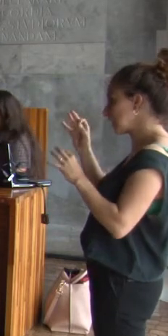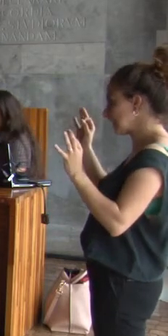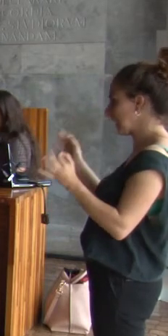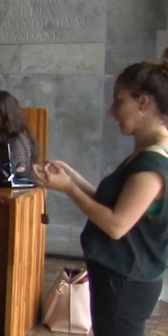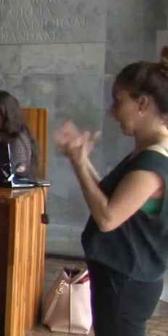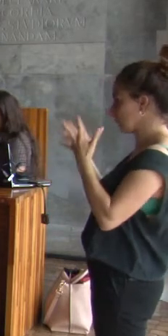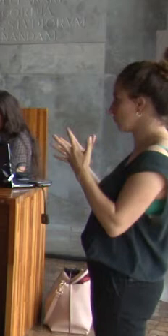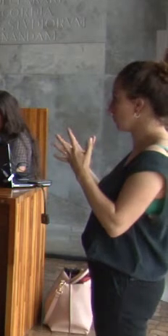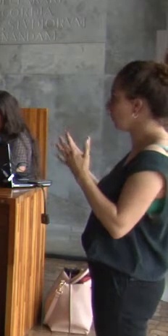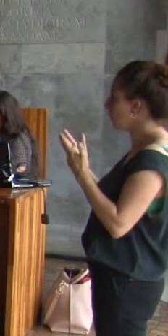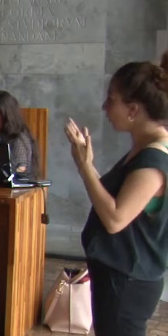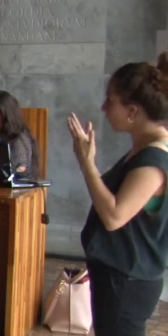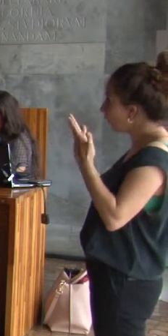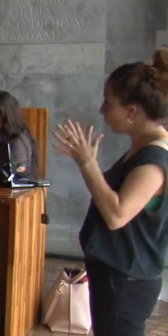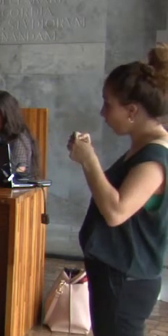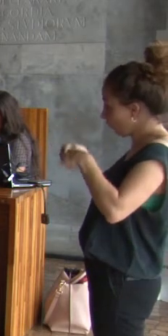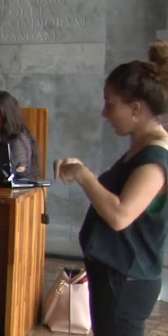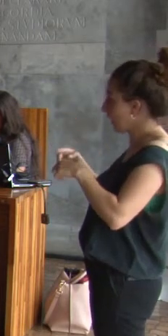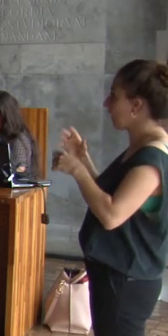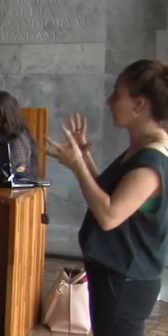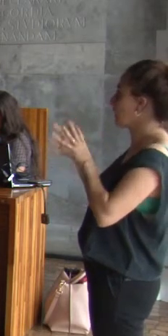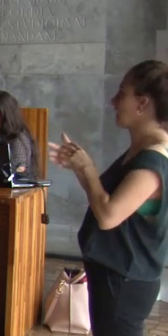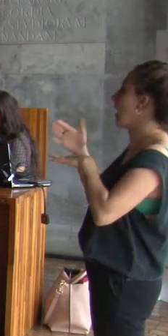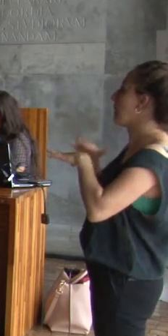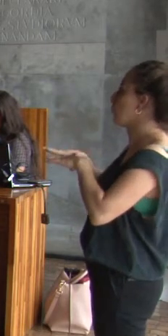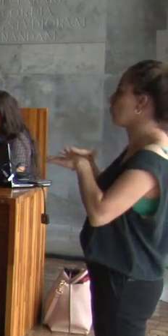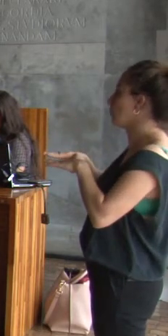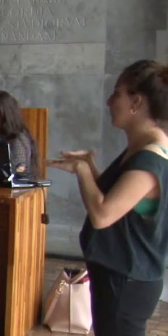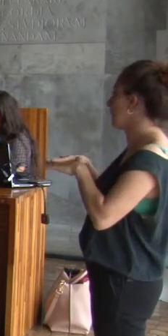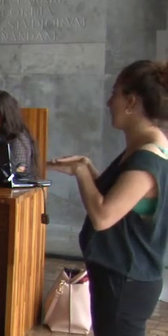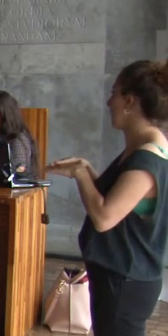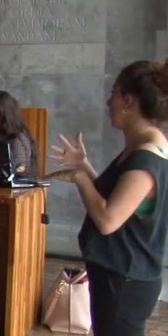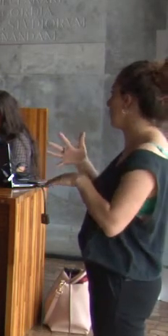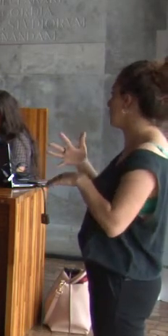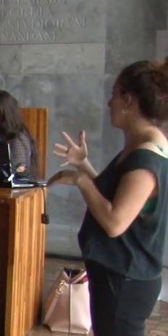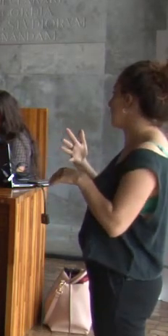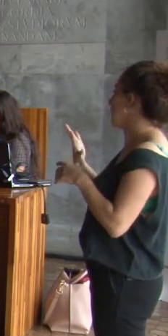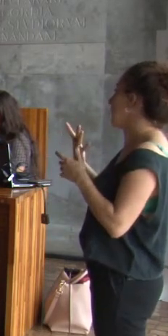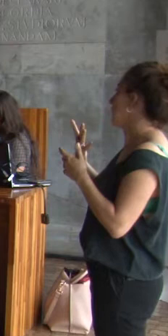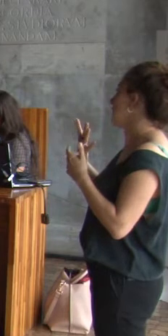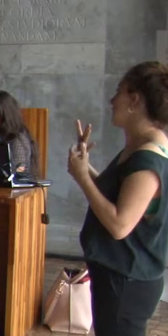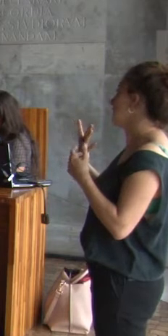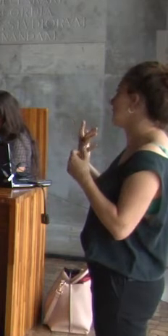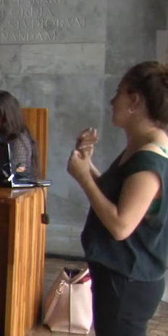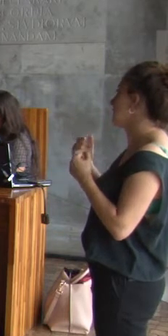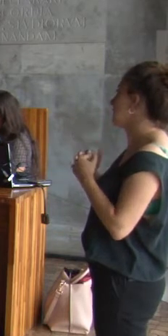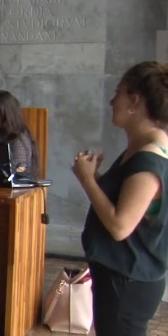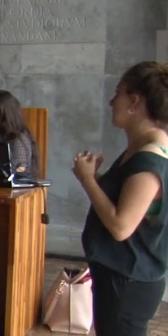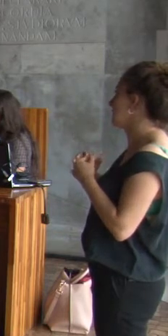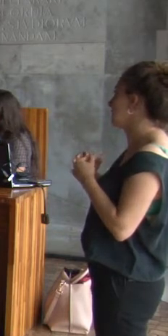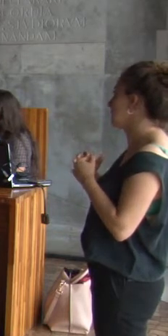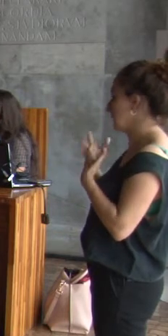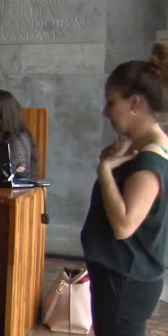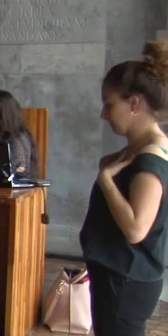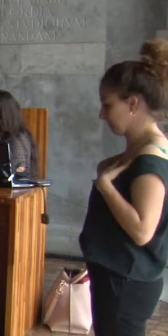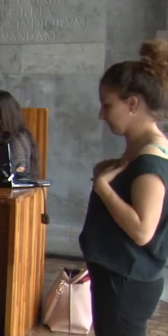diventata oramai un'abitudine, quasi un costume, quindi è qualcosa che